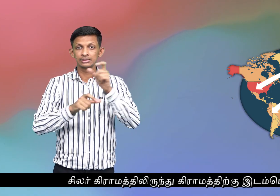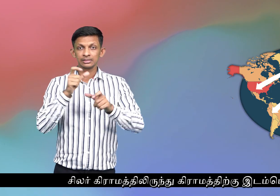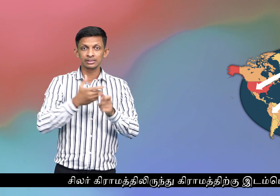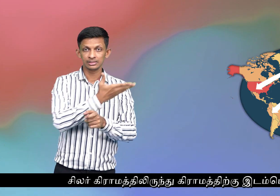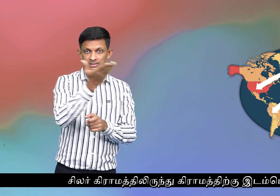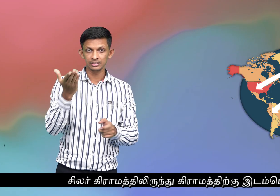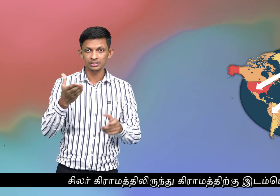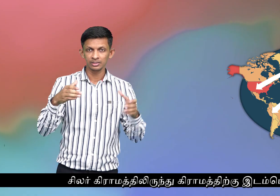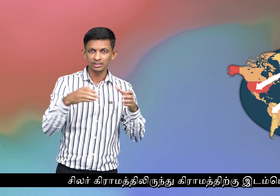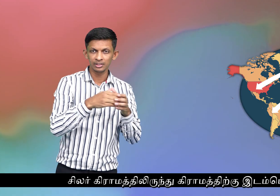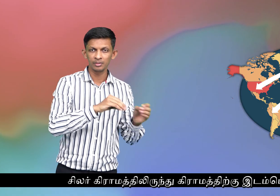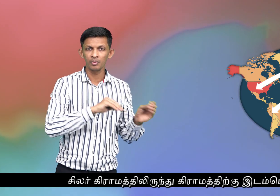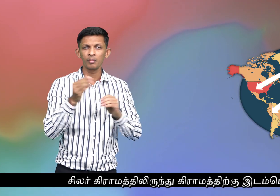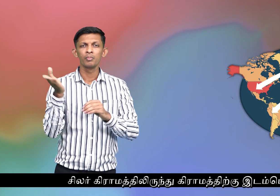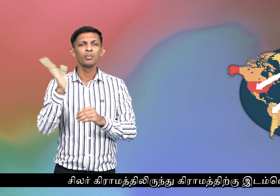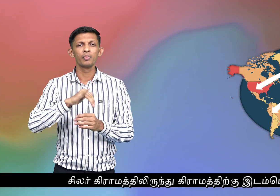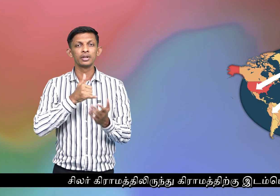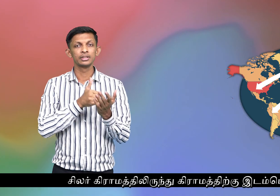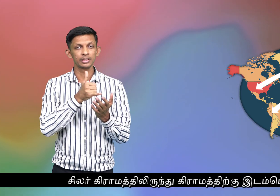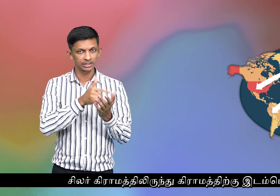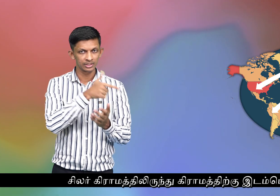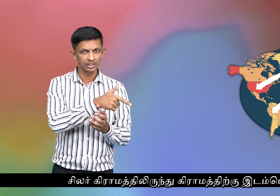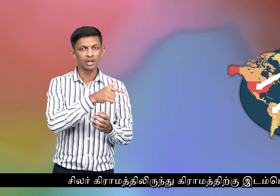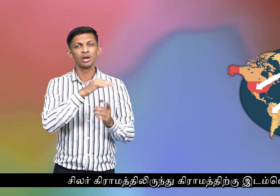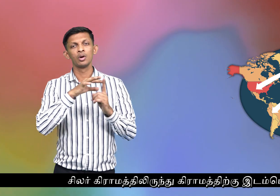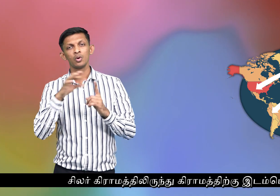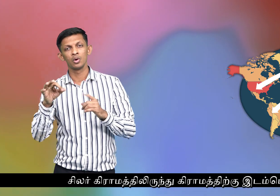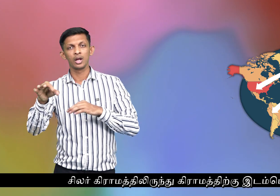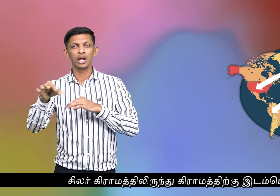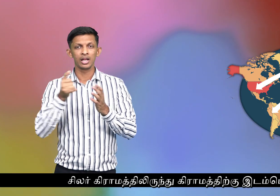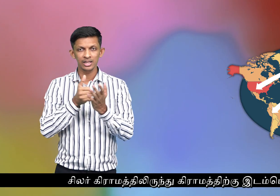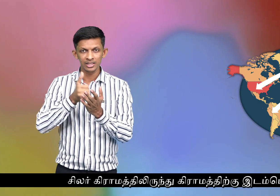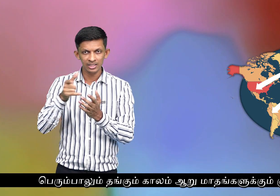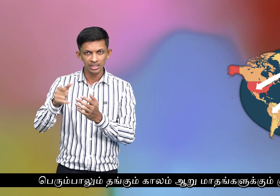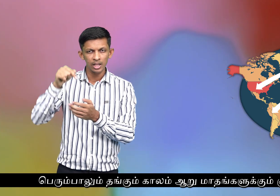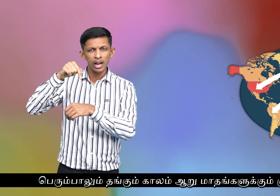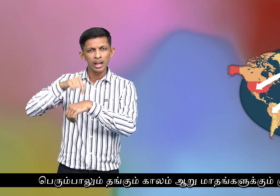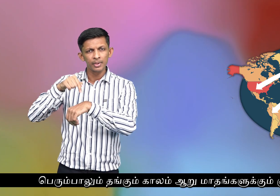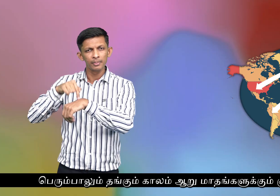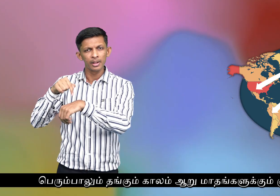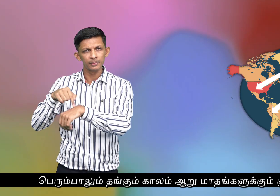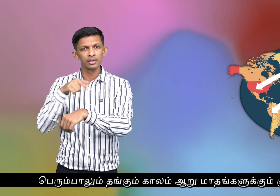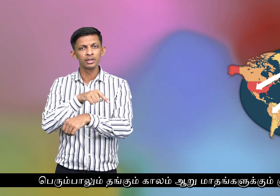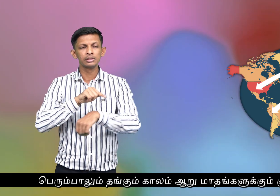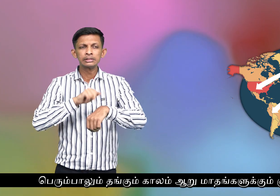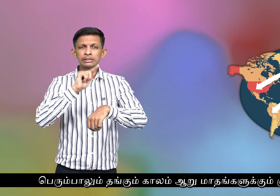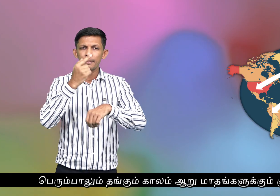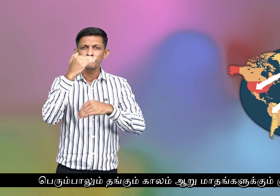சிலர் கிராமத்திலிருந்து நகரத்திற்கு இடம்பெயர்கின்றனர். பெரும்பாலும் தங்கும் காலம்